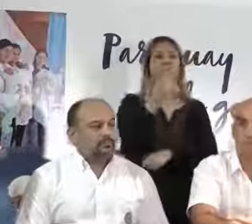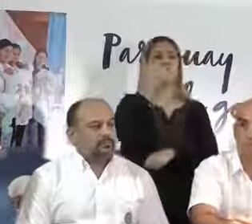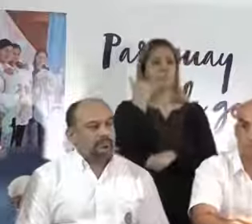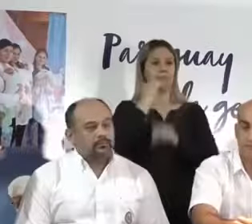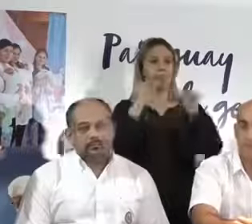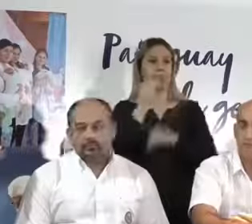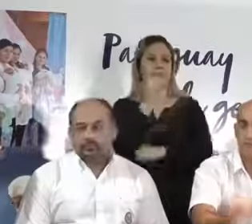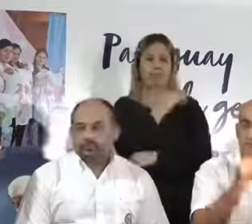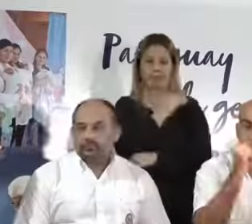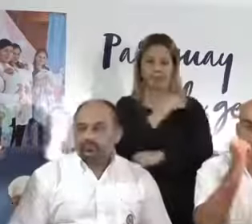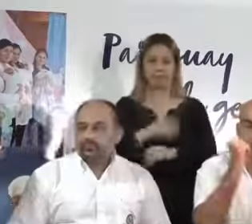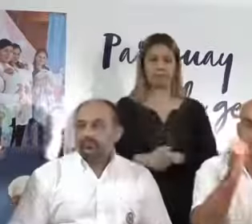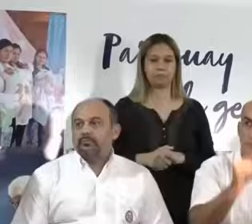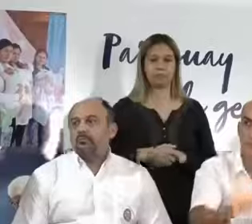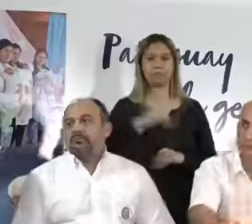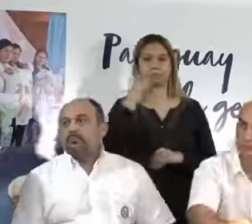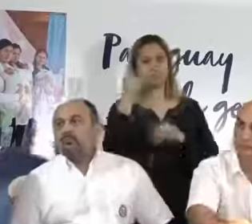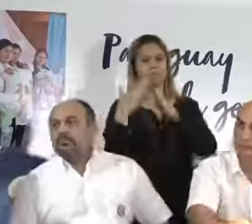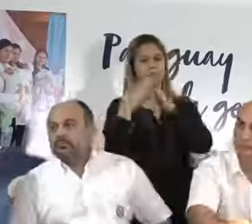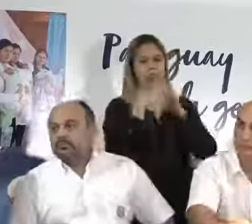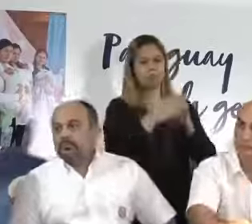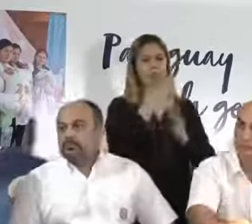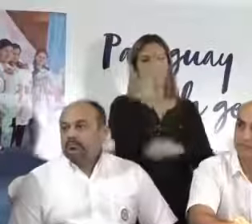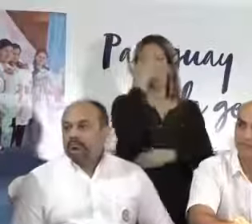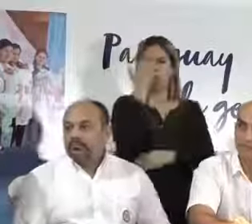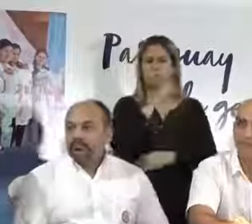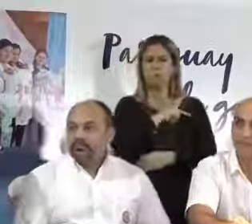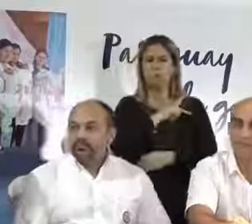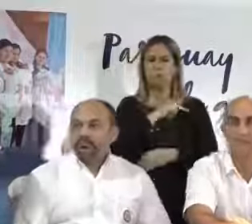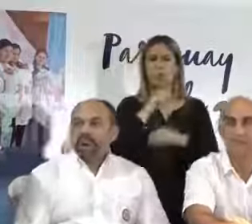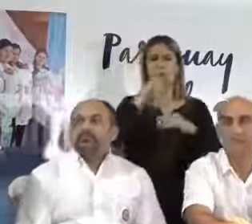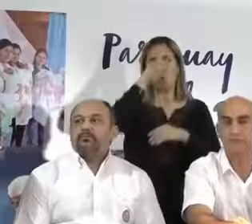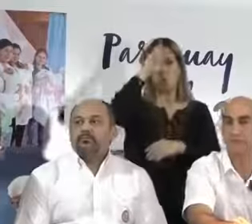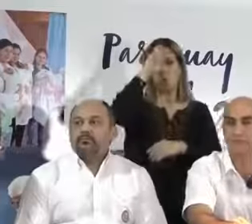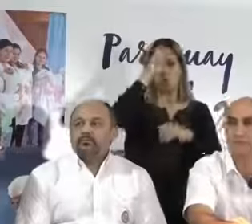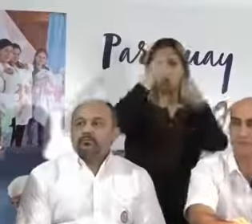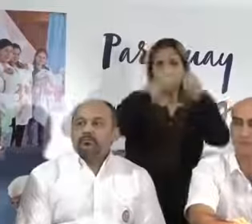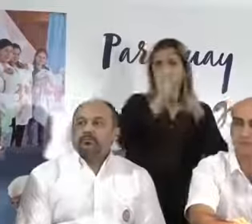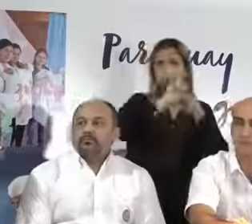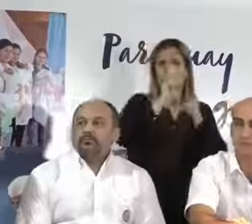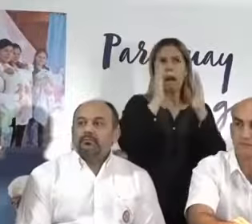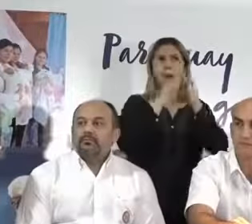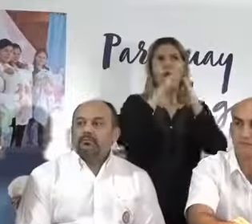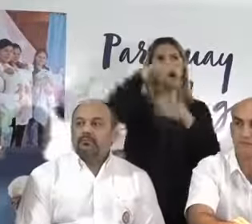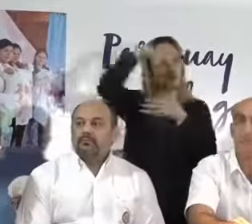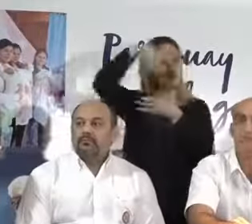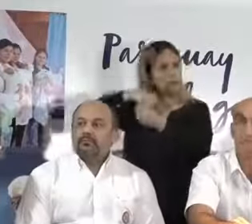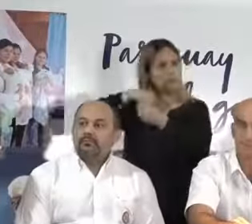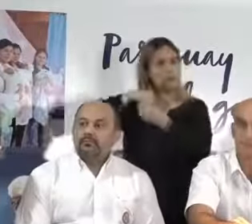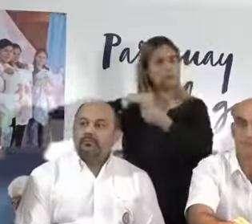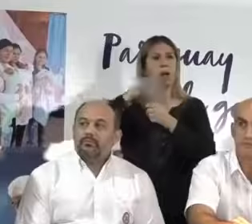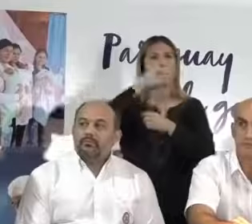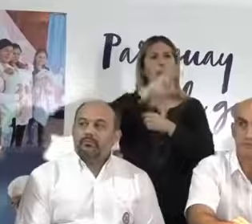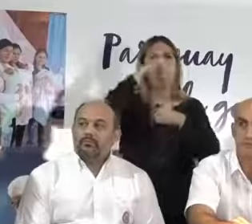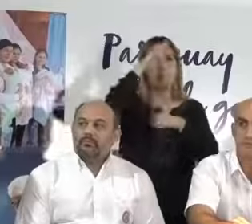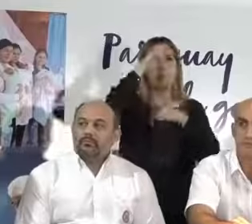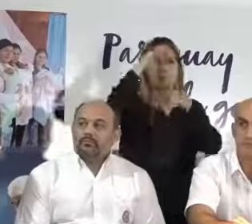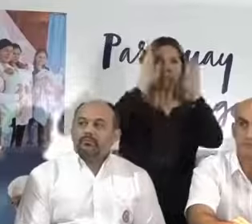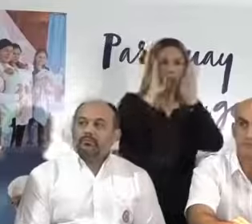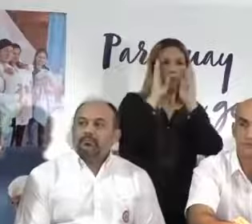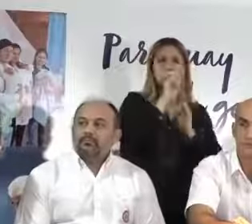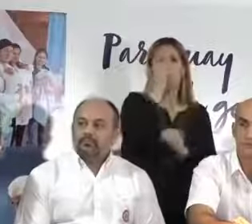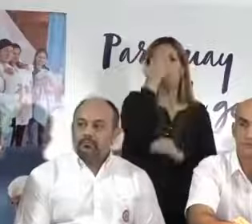Ministro, ¿por qué en su residencia la persona y no en un lugar, en un sanatorio privado, lo que sea, uno, ¿verdad?